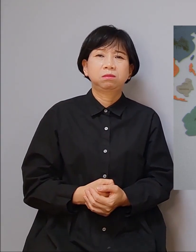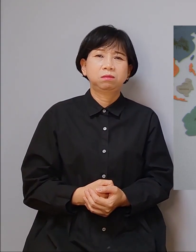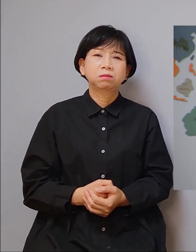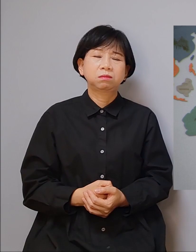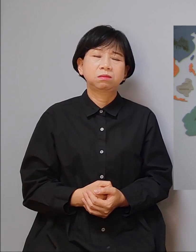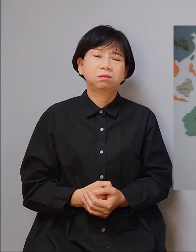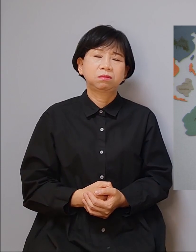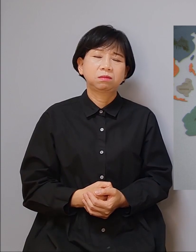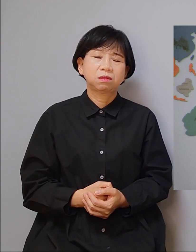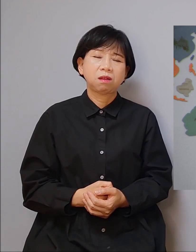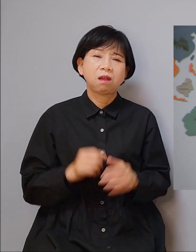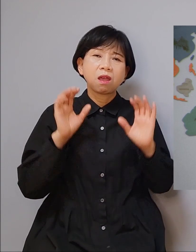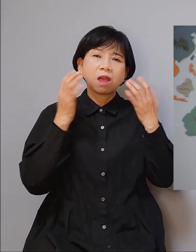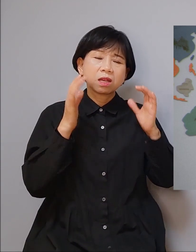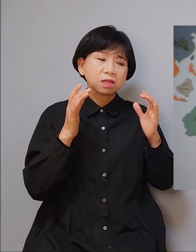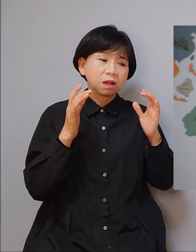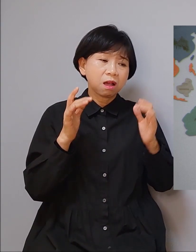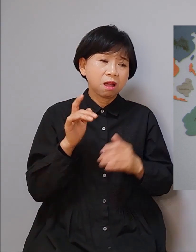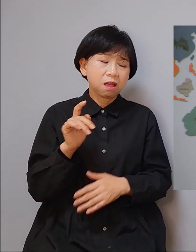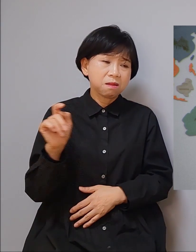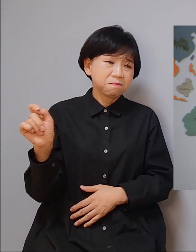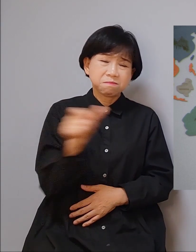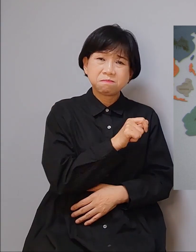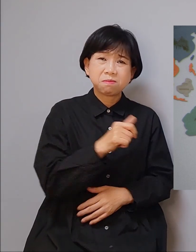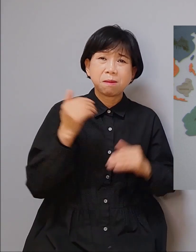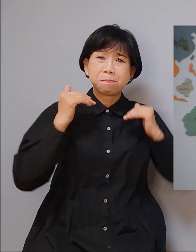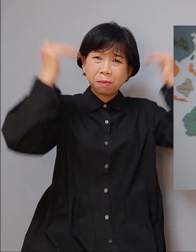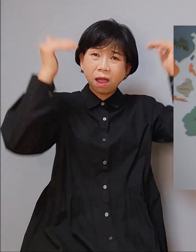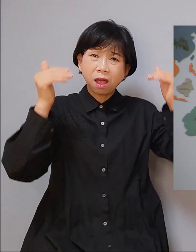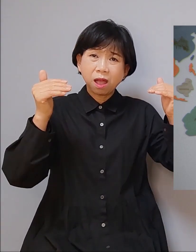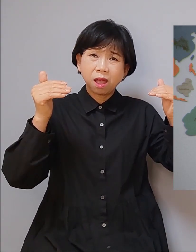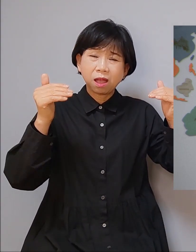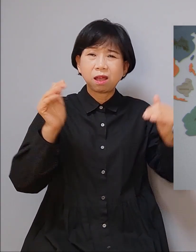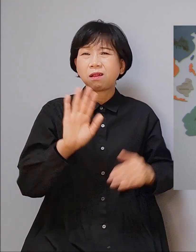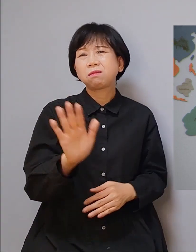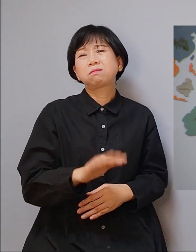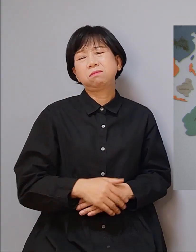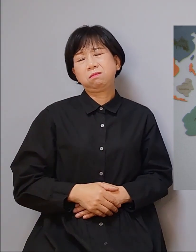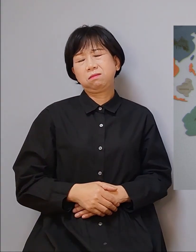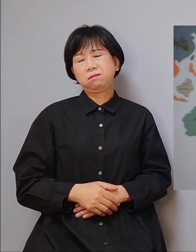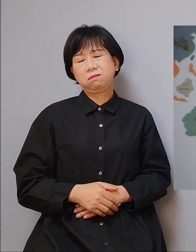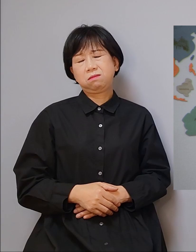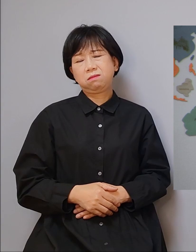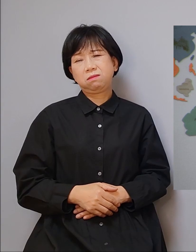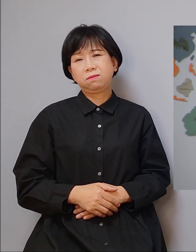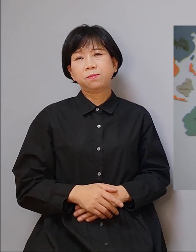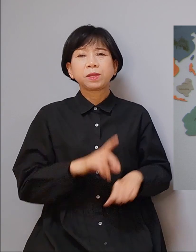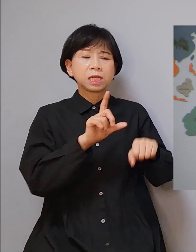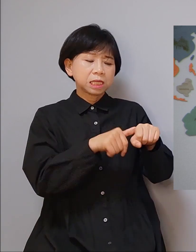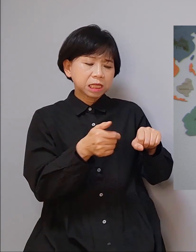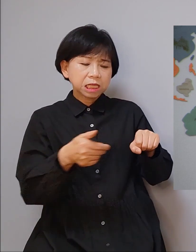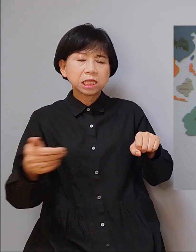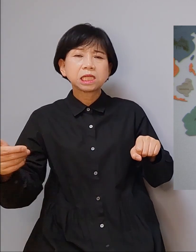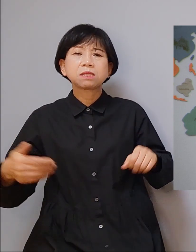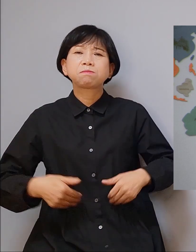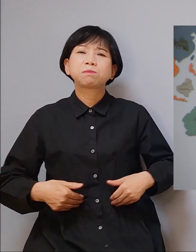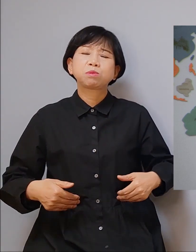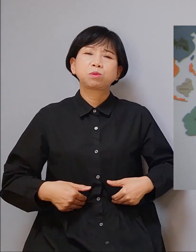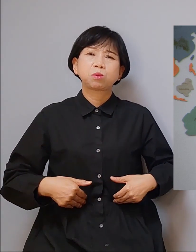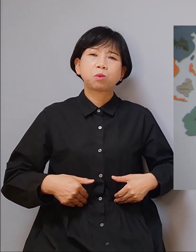아이가 당장 어른으로 자랄 수 있을까요? 아니에요. 아이가 어른이 되려면 시간이 지나야